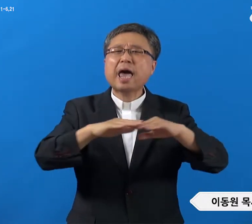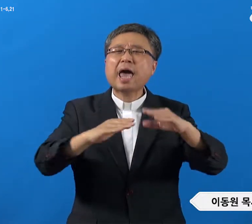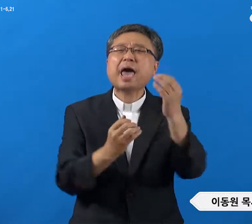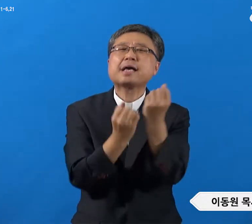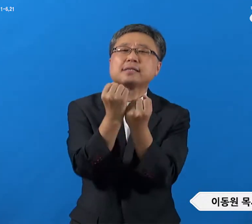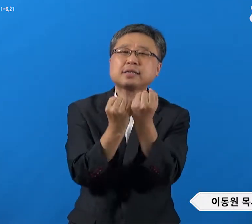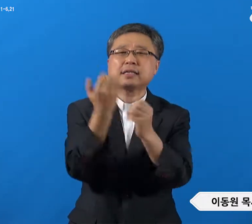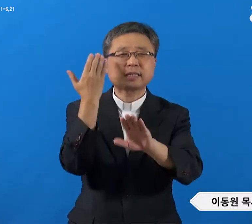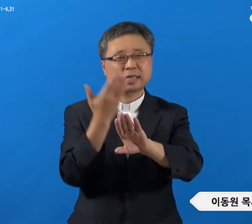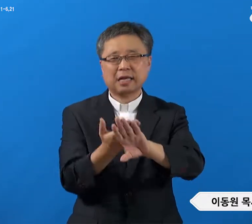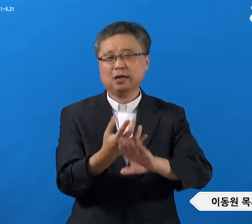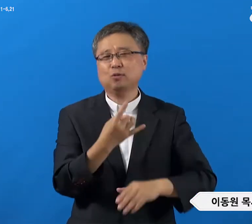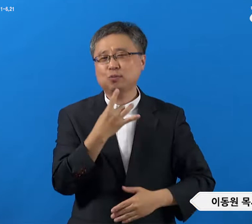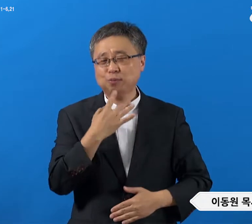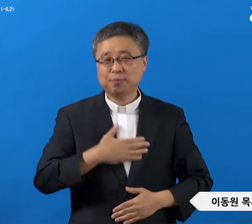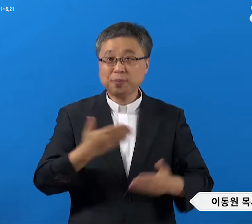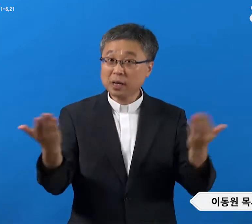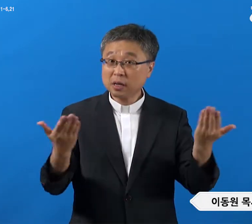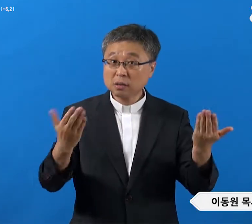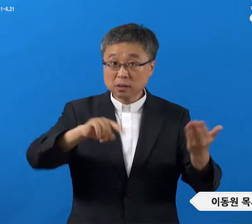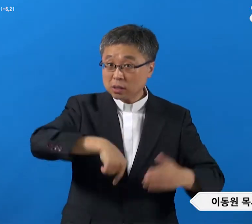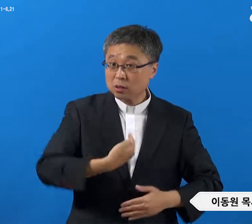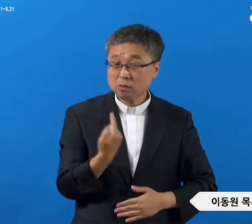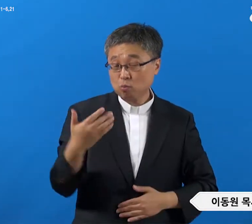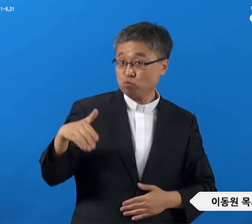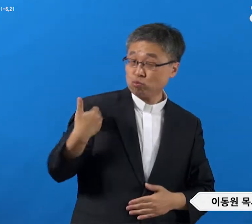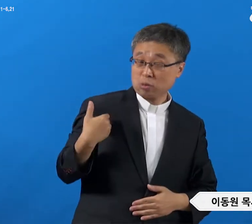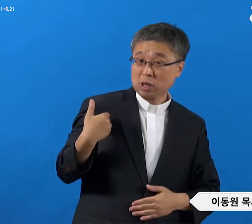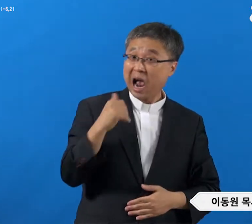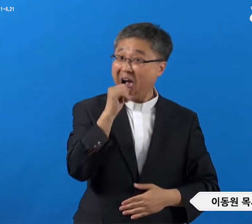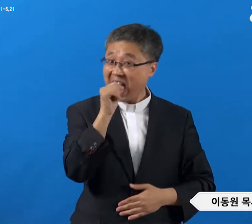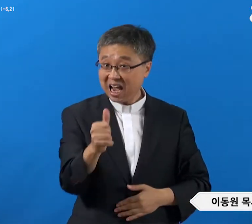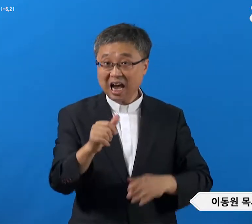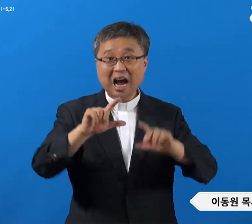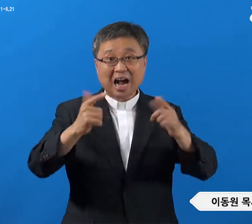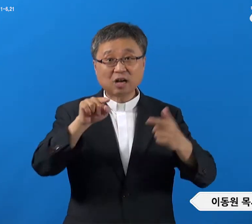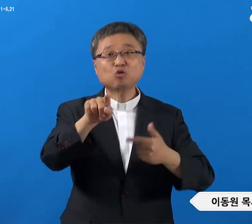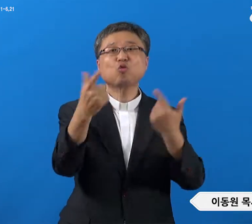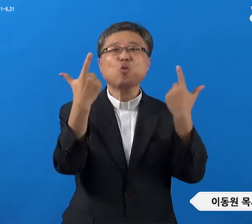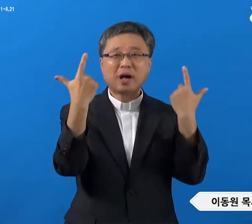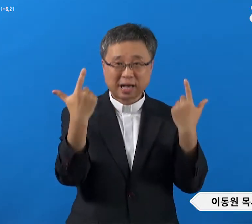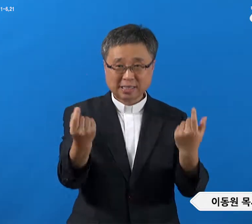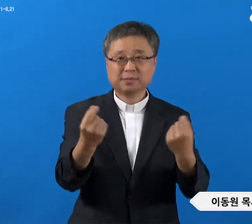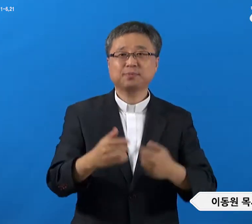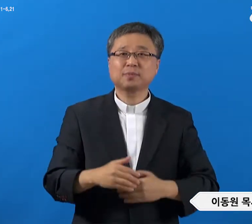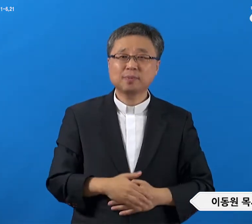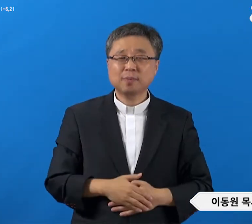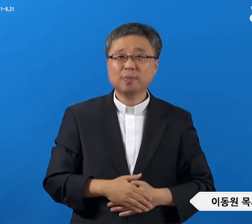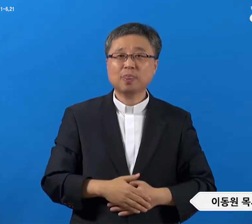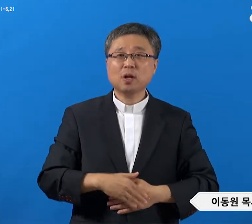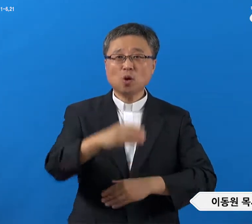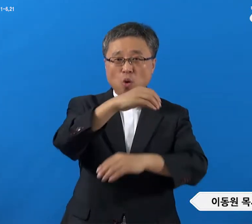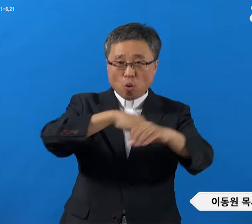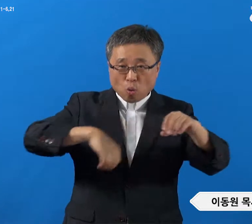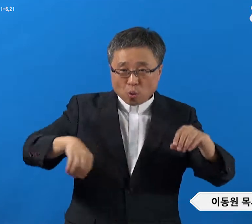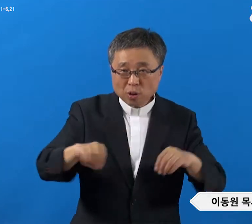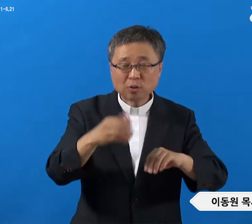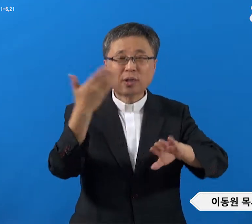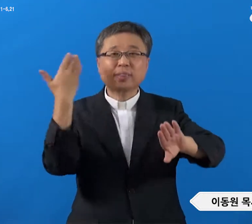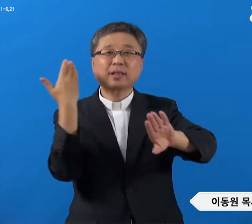뿐입니다. 사건 자체를 부인하는 것은 결코 아닌 것과 같습니다. 오히려